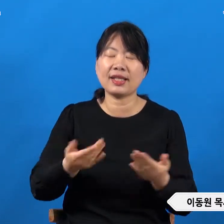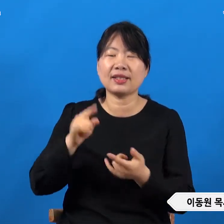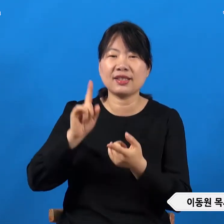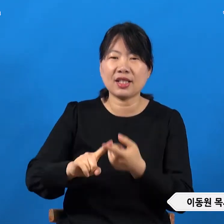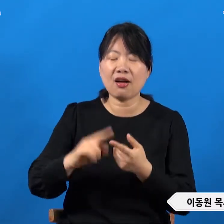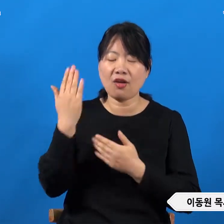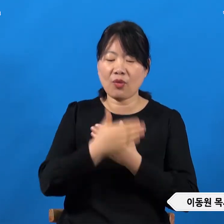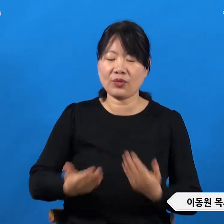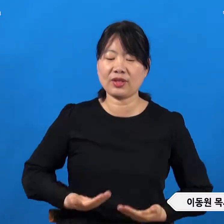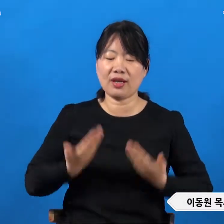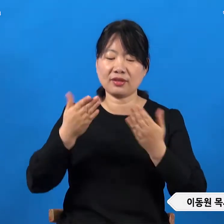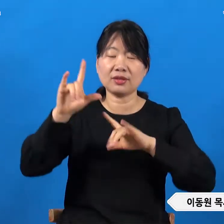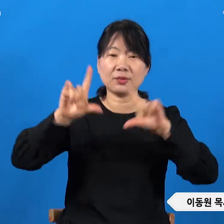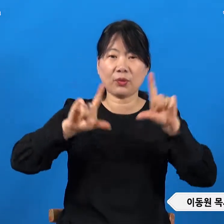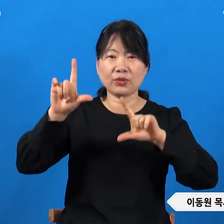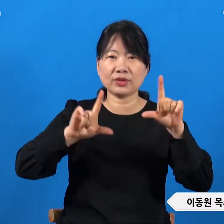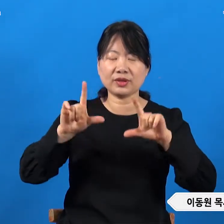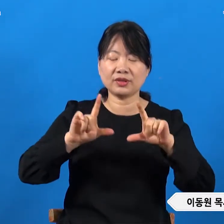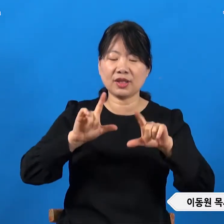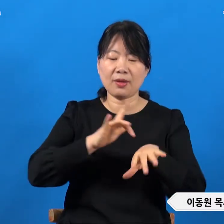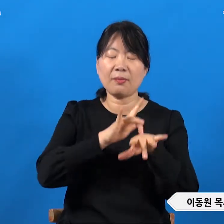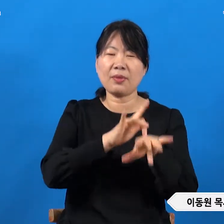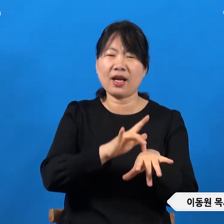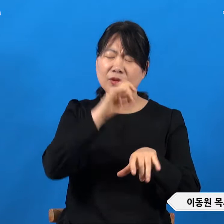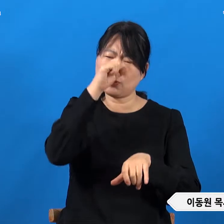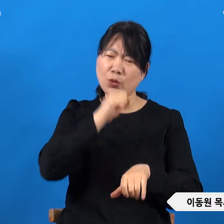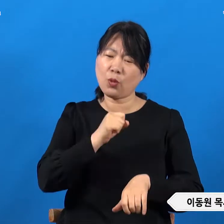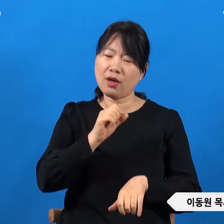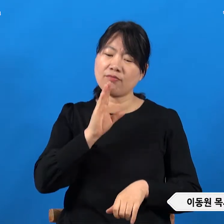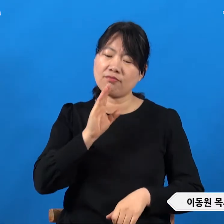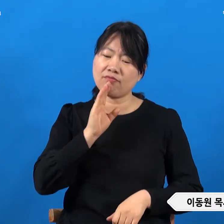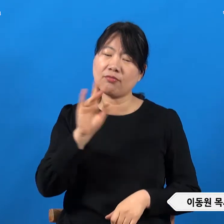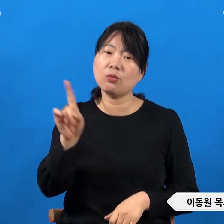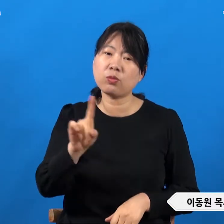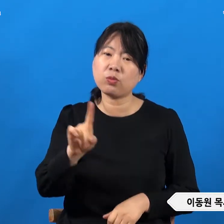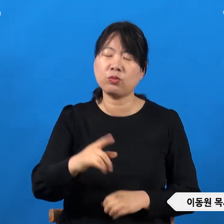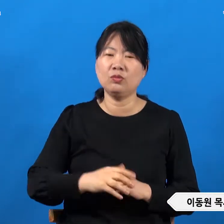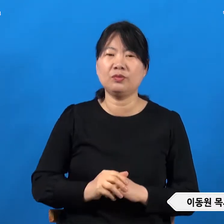일에 헌신하는 모습을 마귀가 좋아하겠습니까?